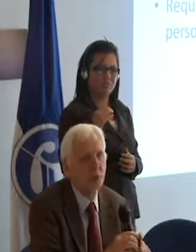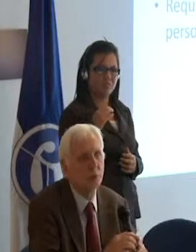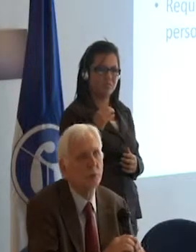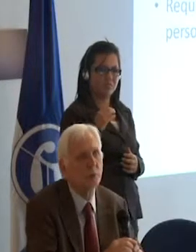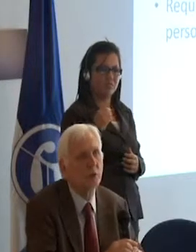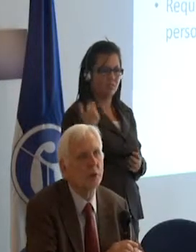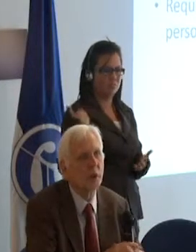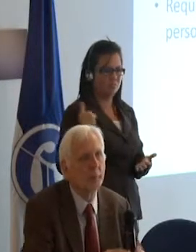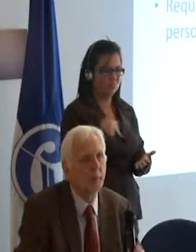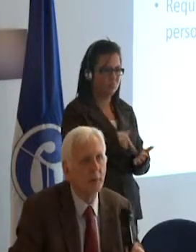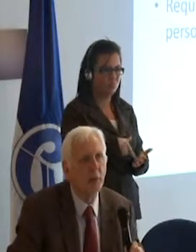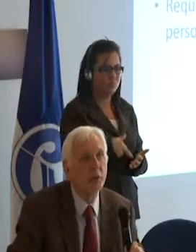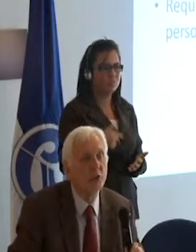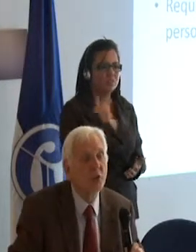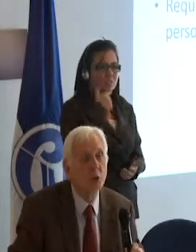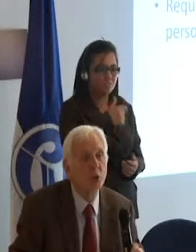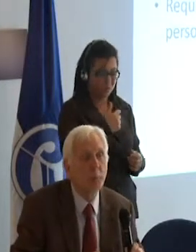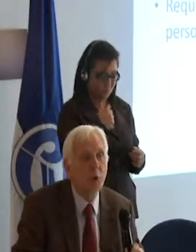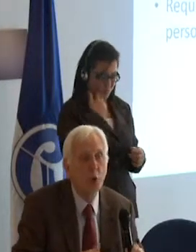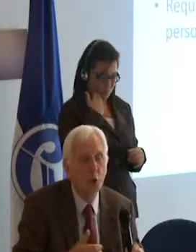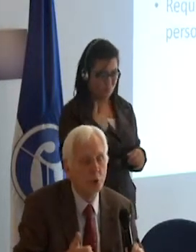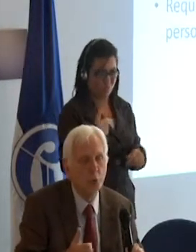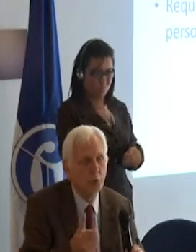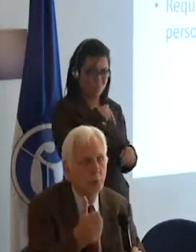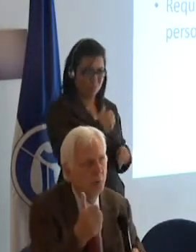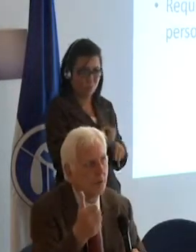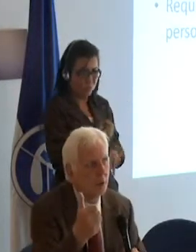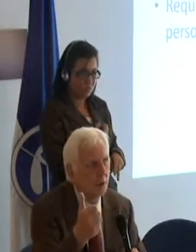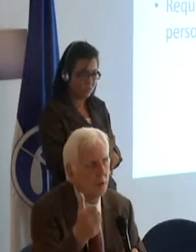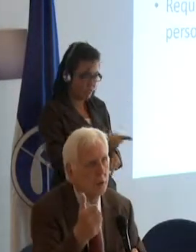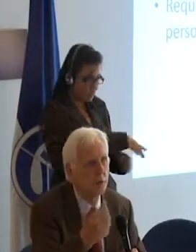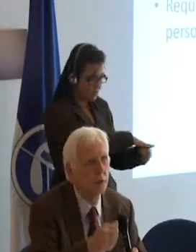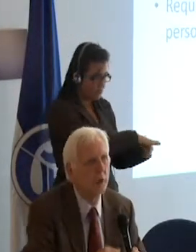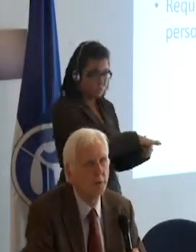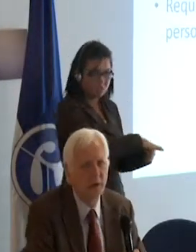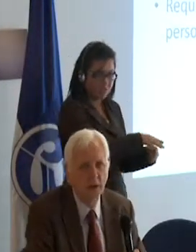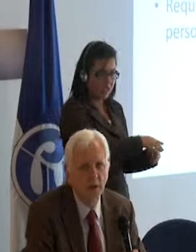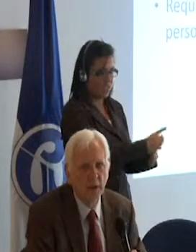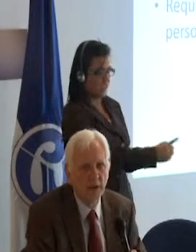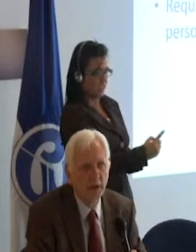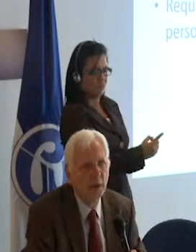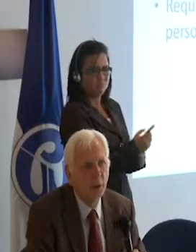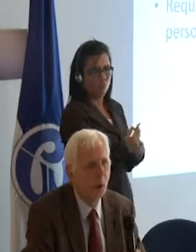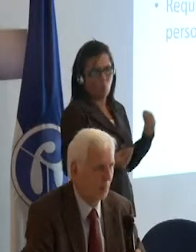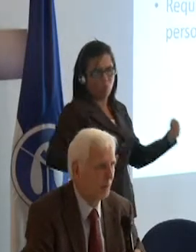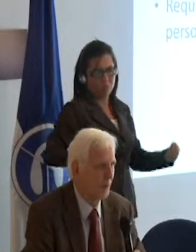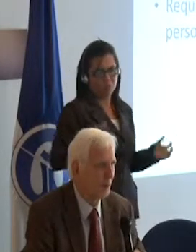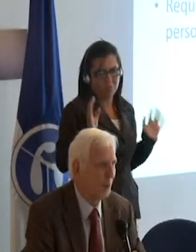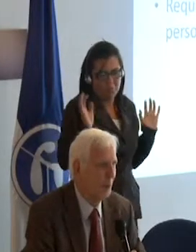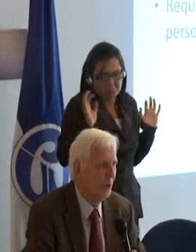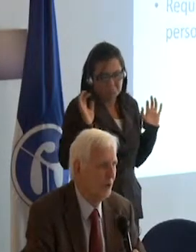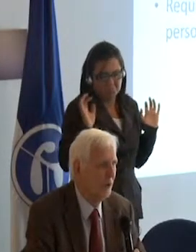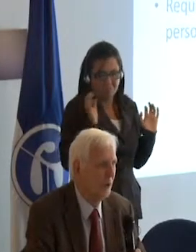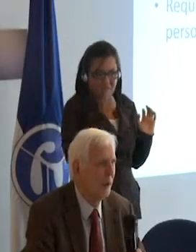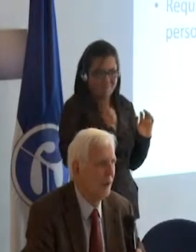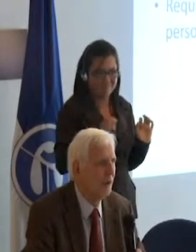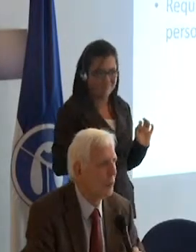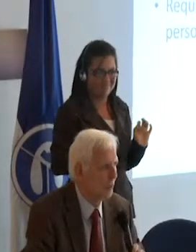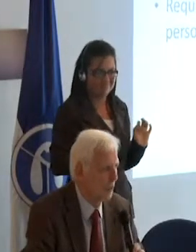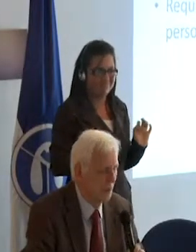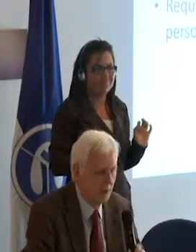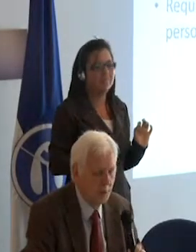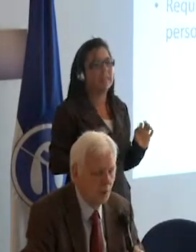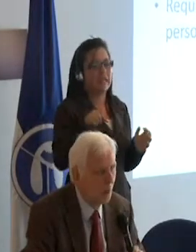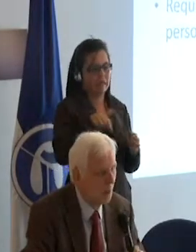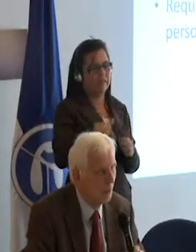es cuando los docentes se encuentran en estas situaciones que no hacen nada. Este fue el caso solamente